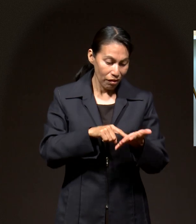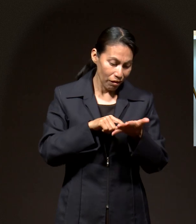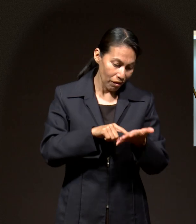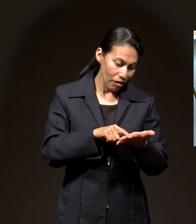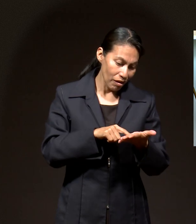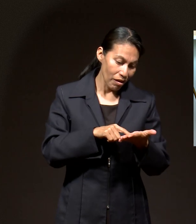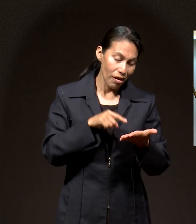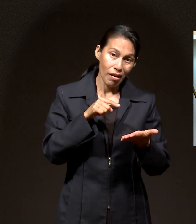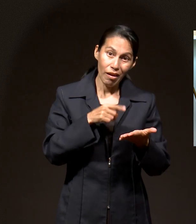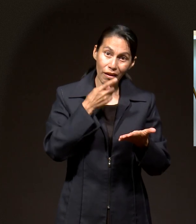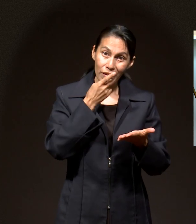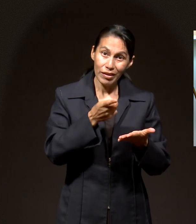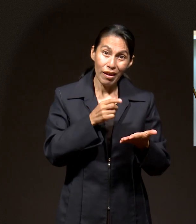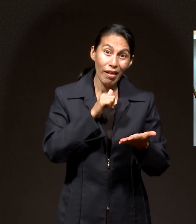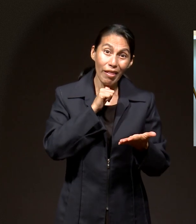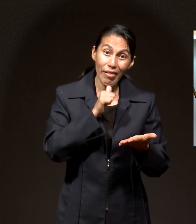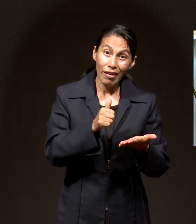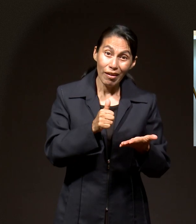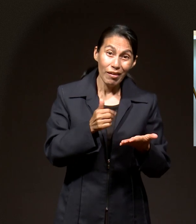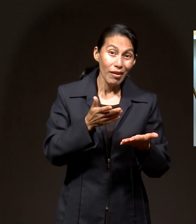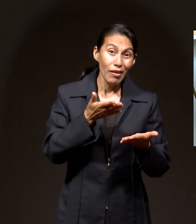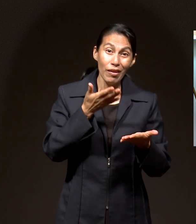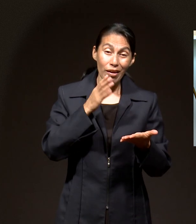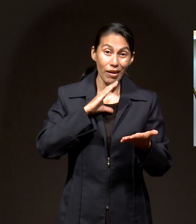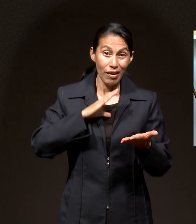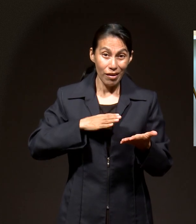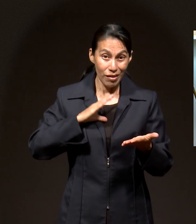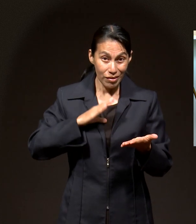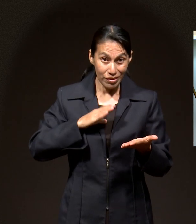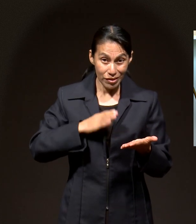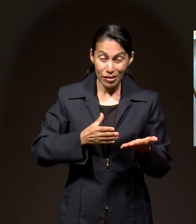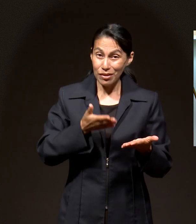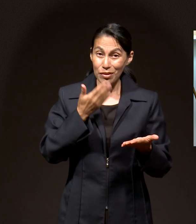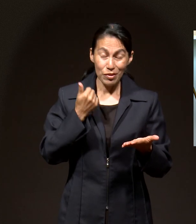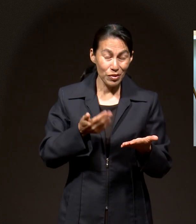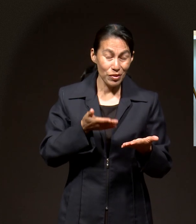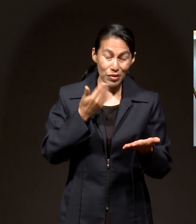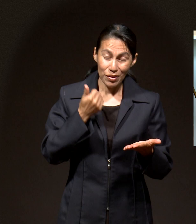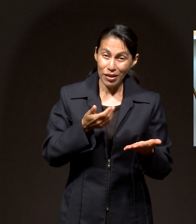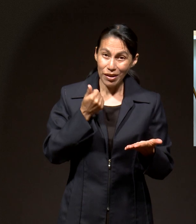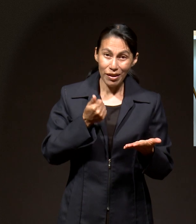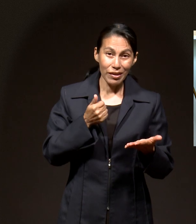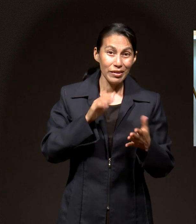las pruebas que ahora hasta ahora se han hecho, no tiene